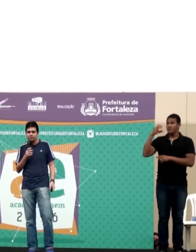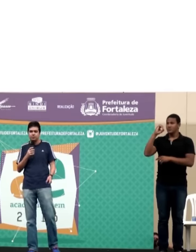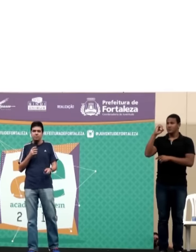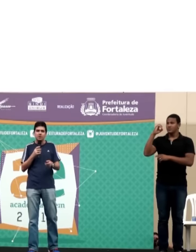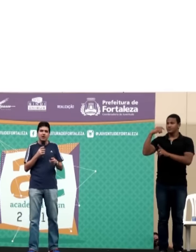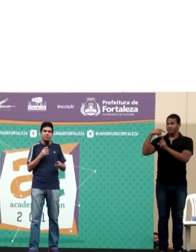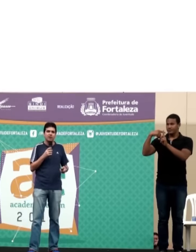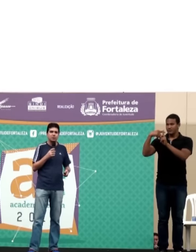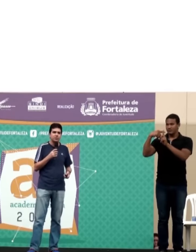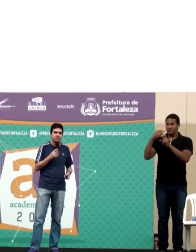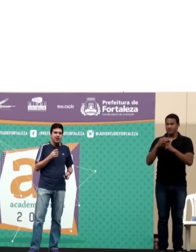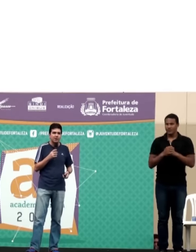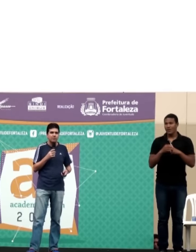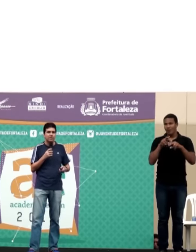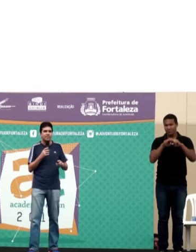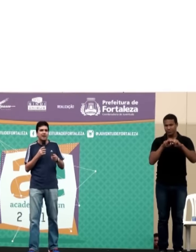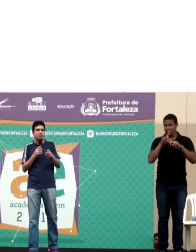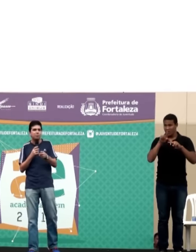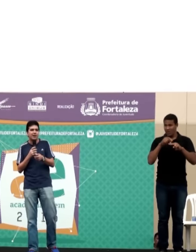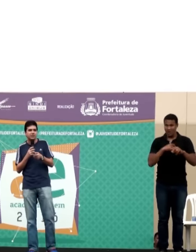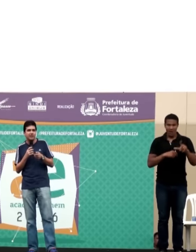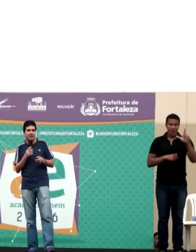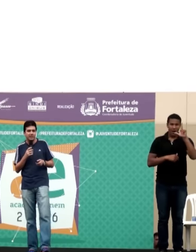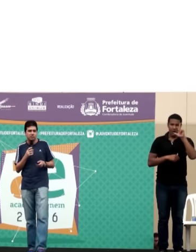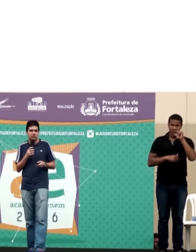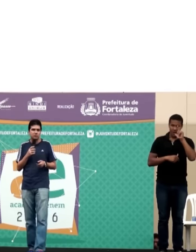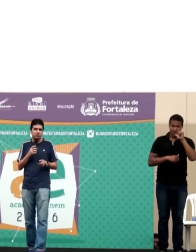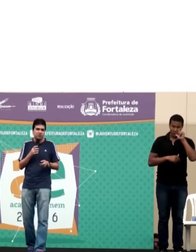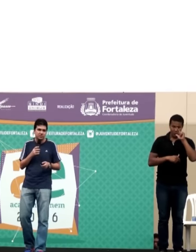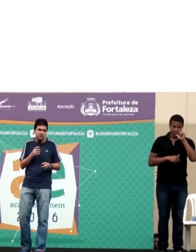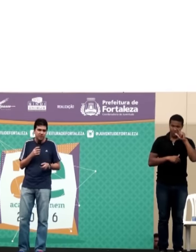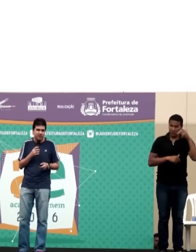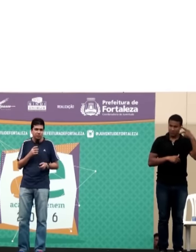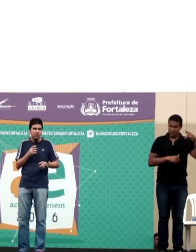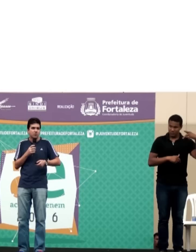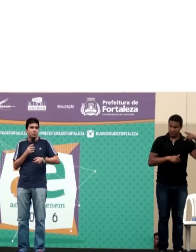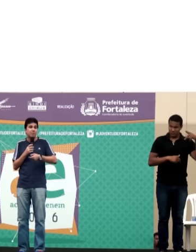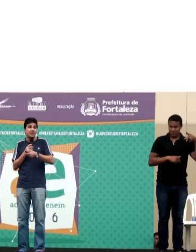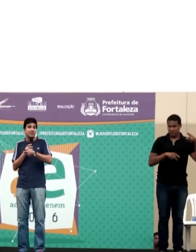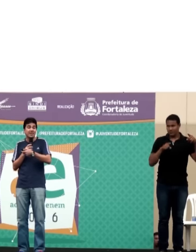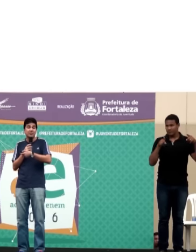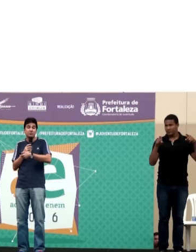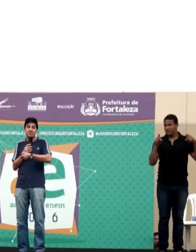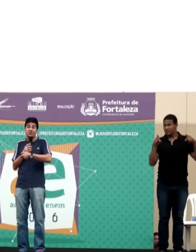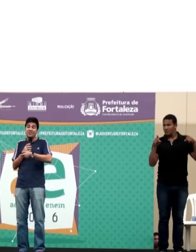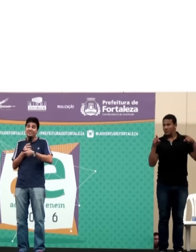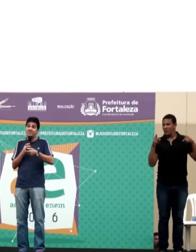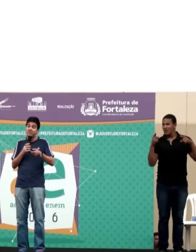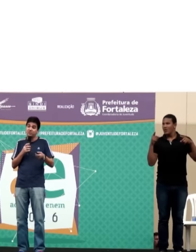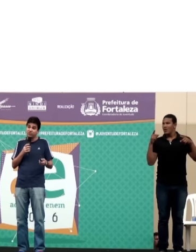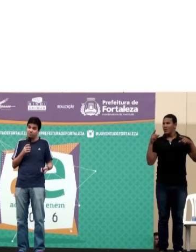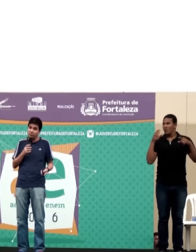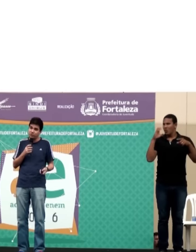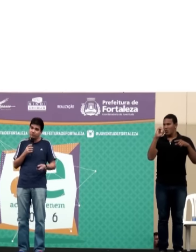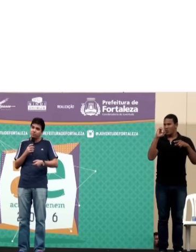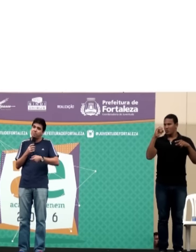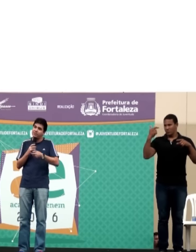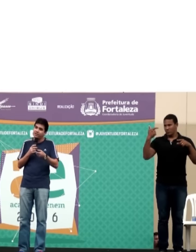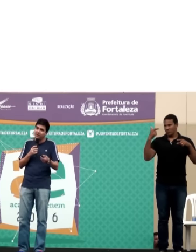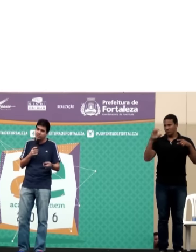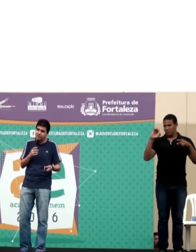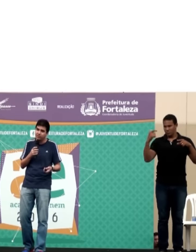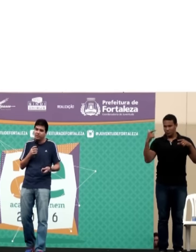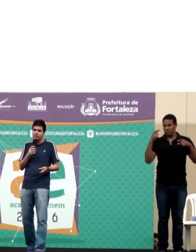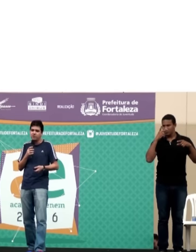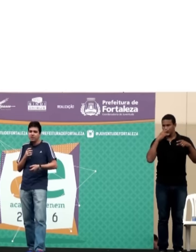forma, ó. A molécula de água vai pegar um par de elétrons do oxigênio, um par de elétrons que está disponível, um par